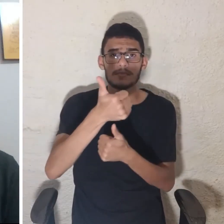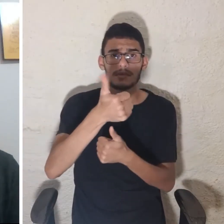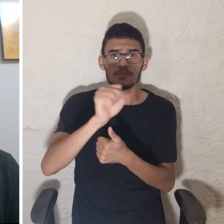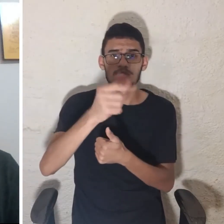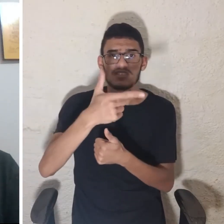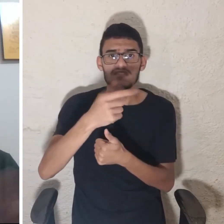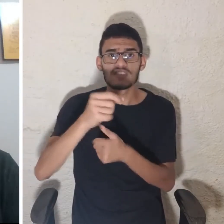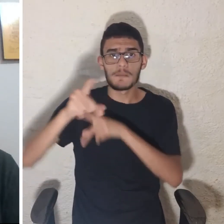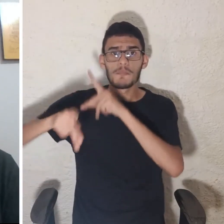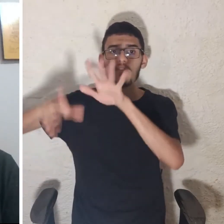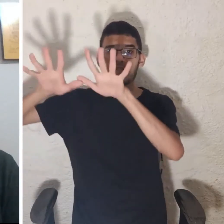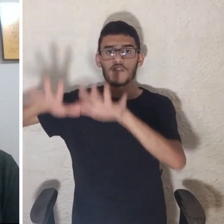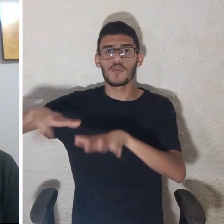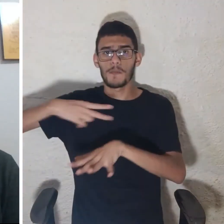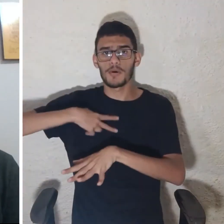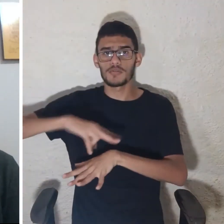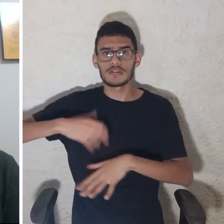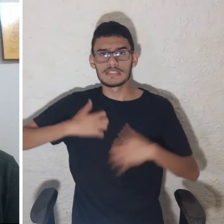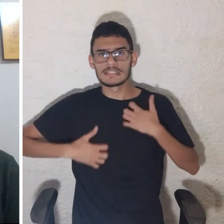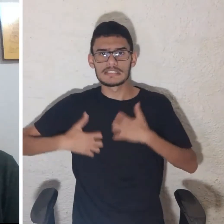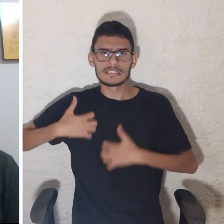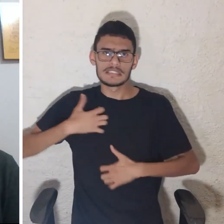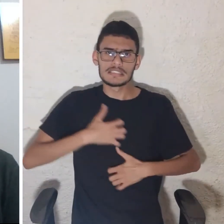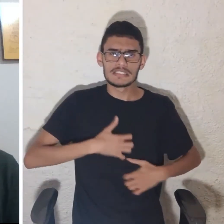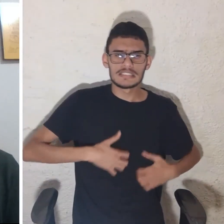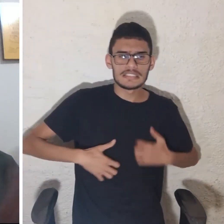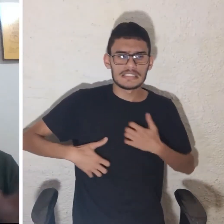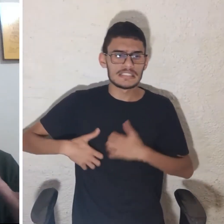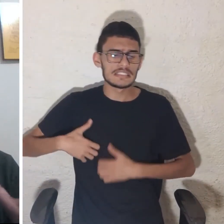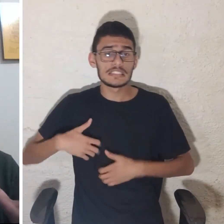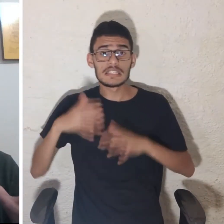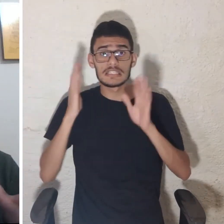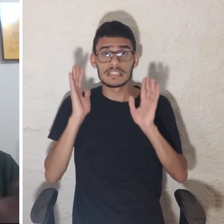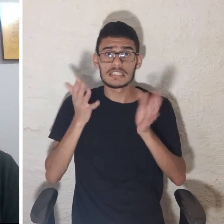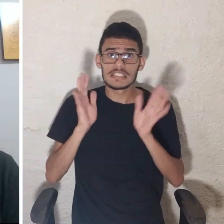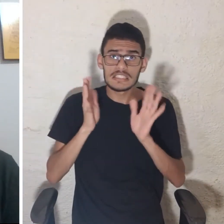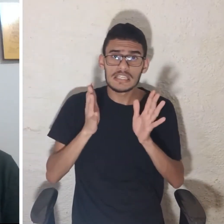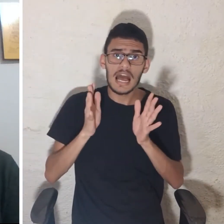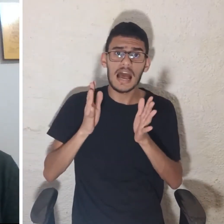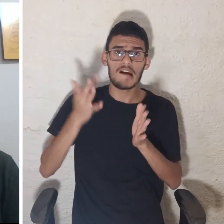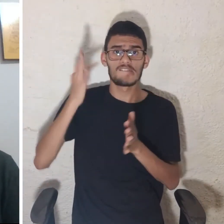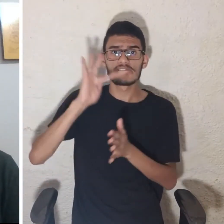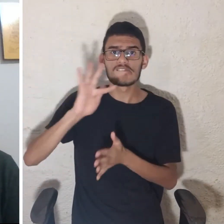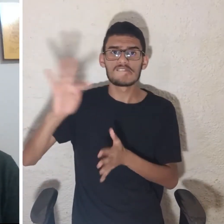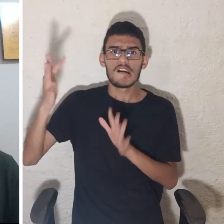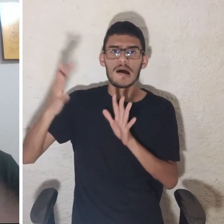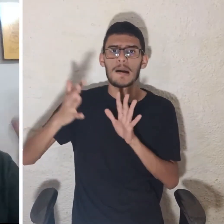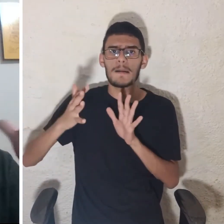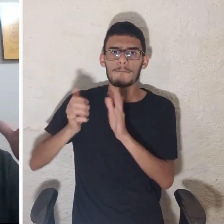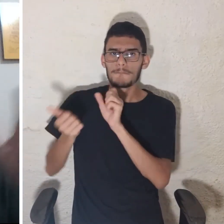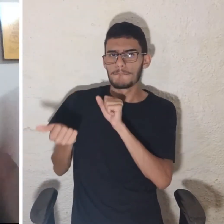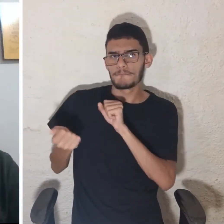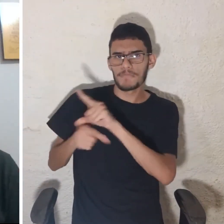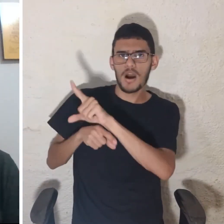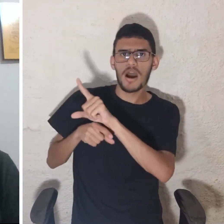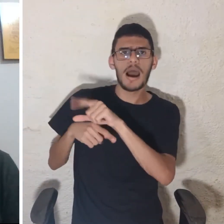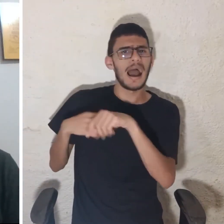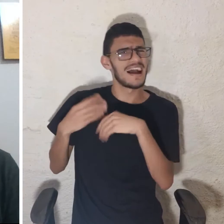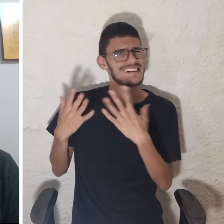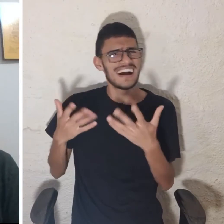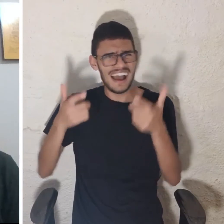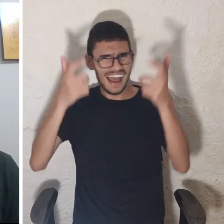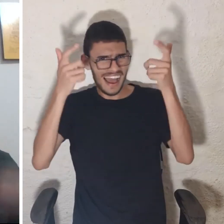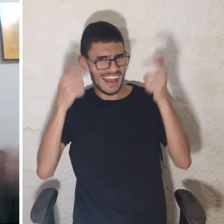portugueses lá revoltados, né, da vida com ele, já tinham conseguido se livrar dos franceses, e ver, aquele rei está